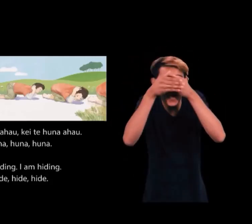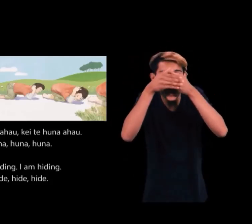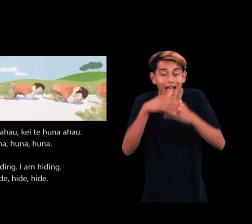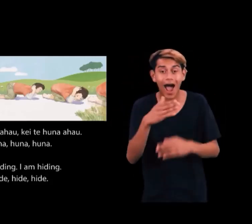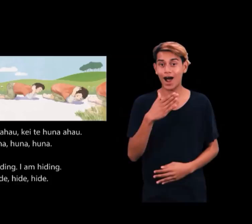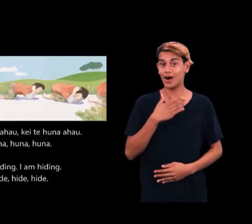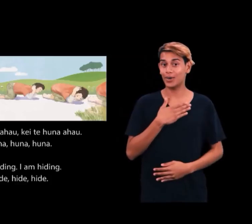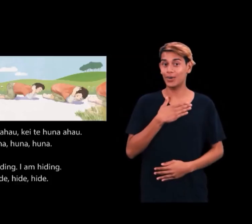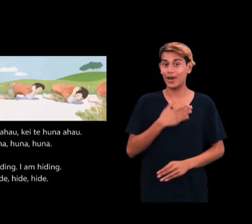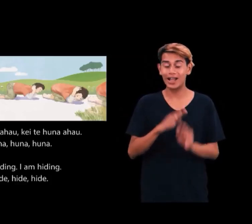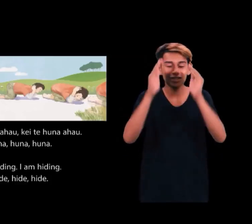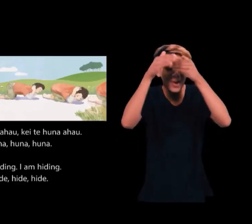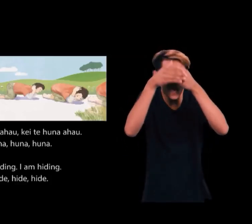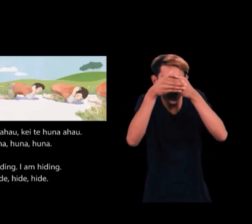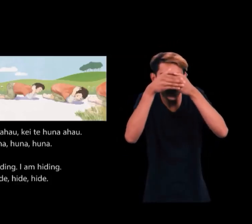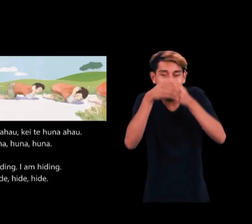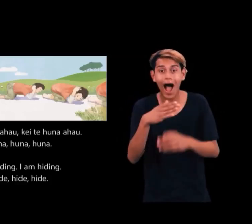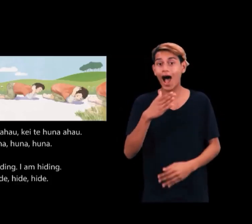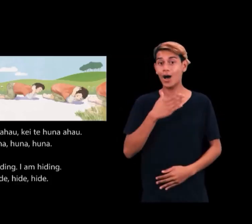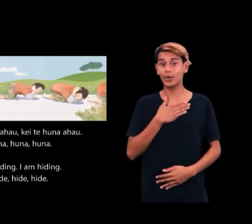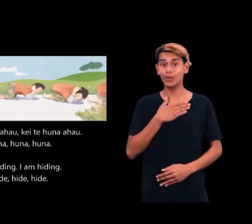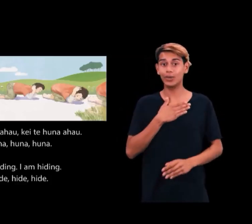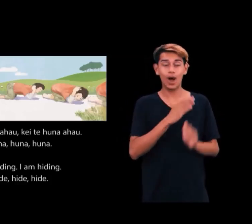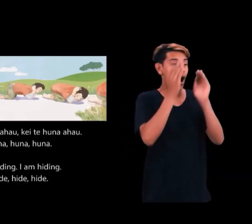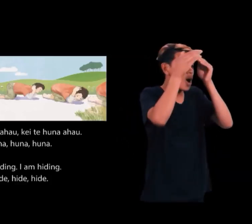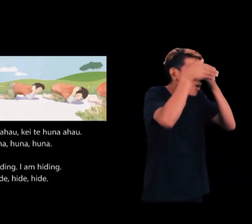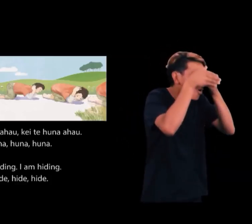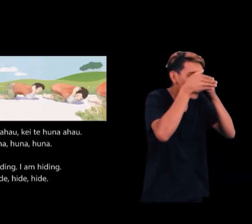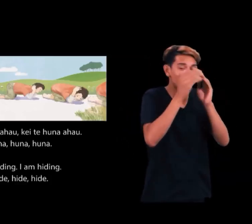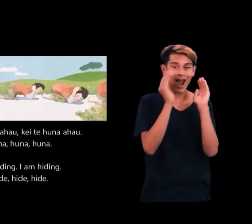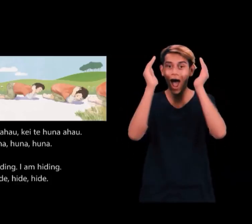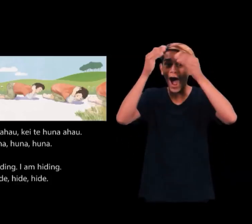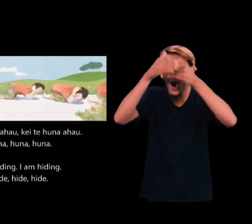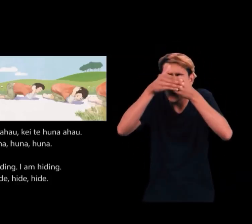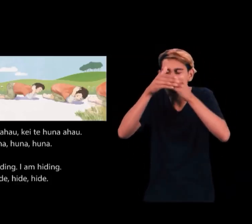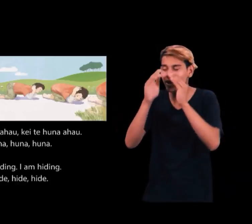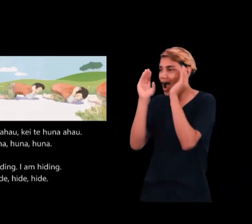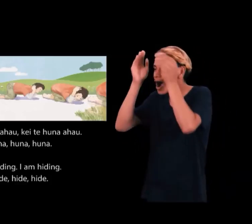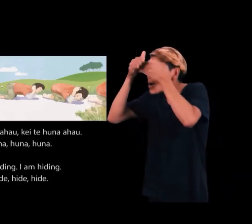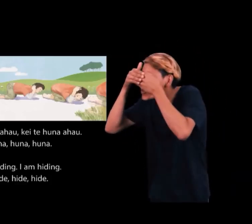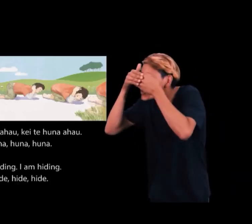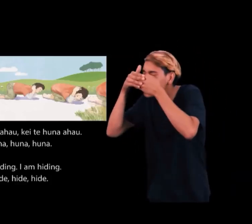huna ahau, kei te huna ahau, huna, huna, huna.